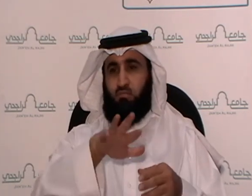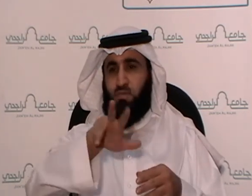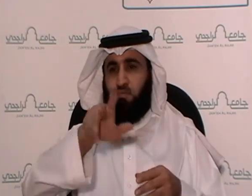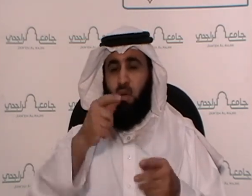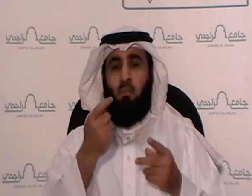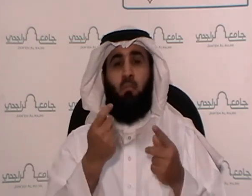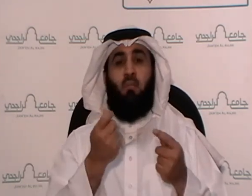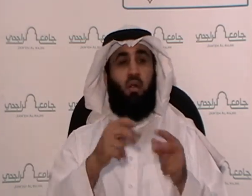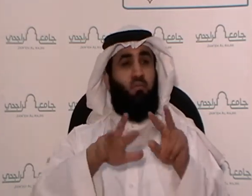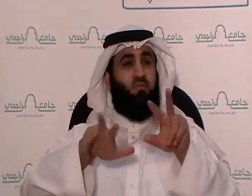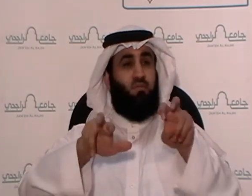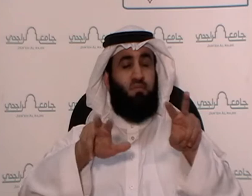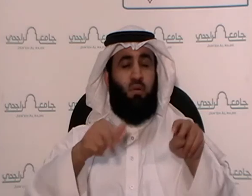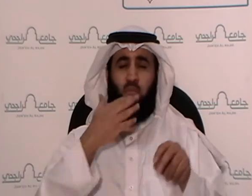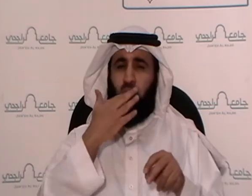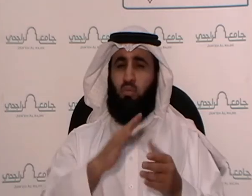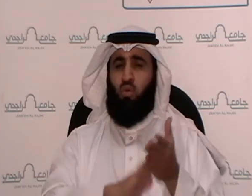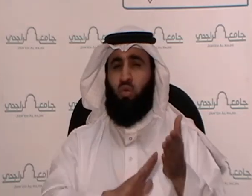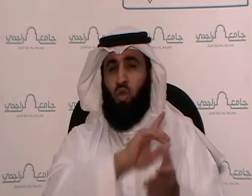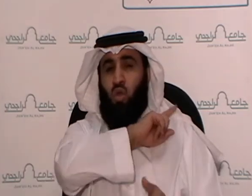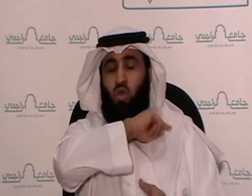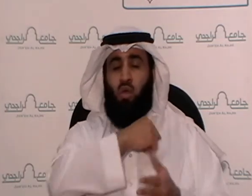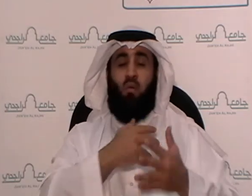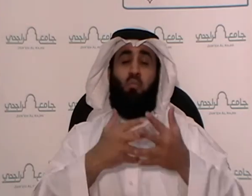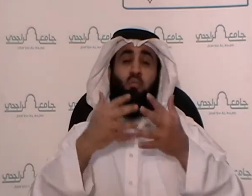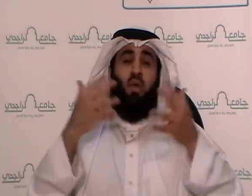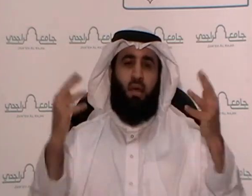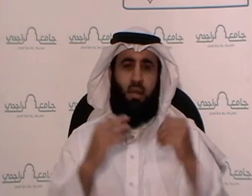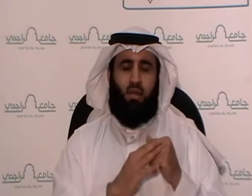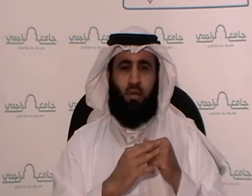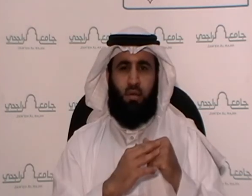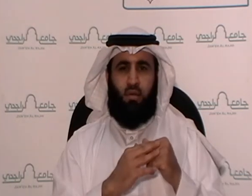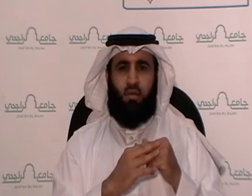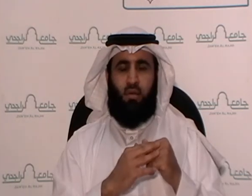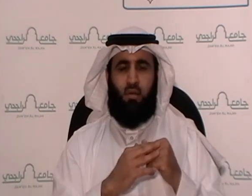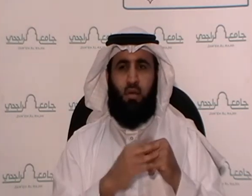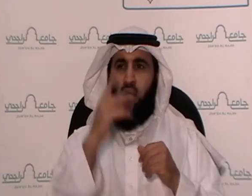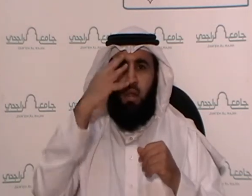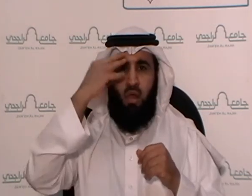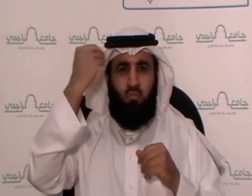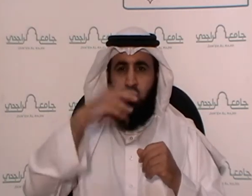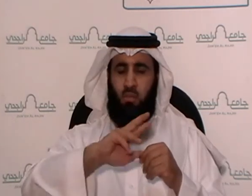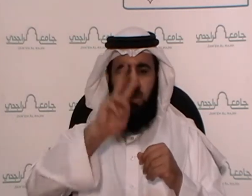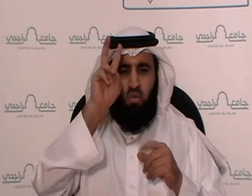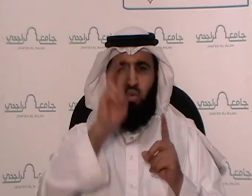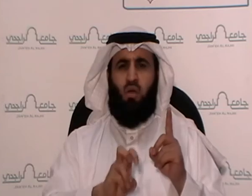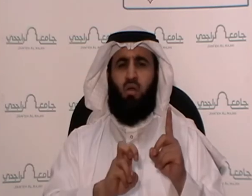الأموال خطيئة كبيرة لا يكفرها أي عمل